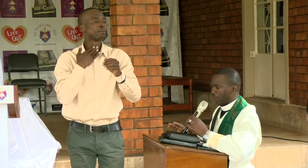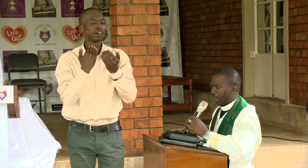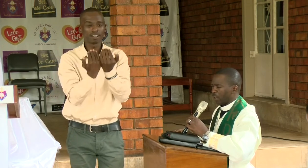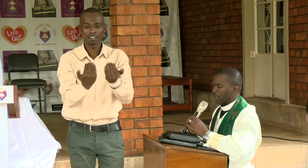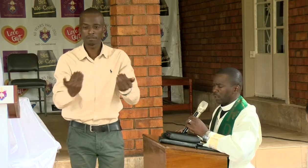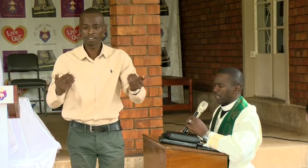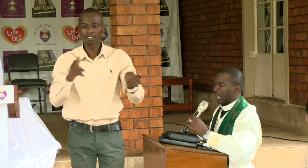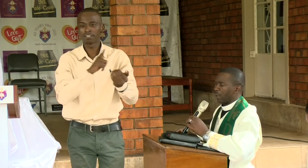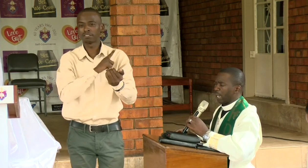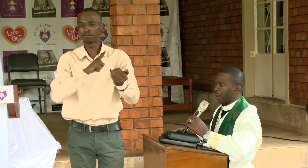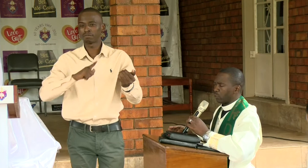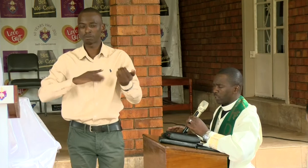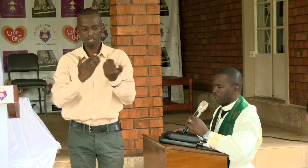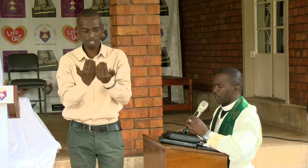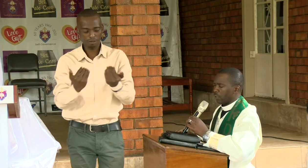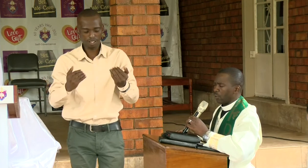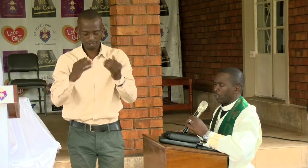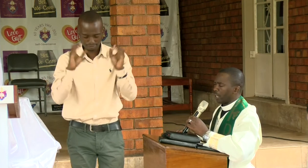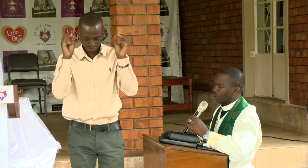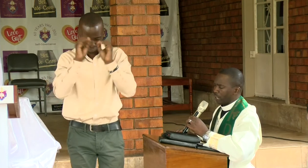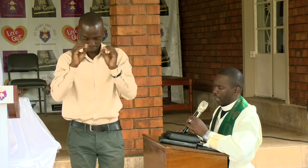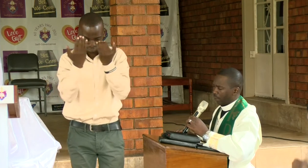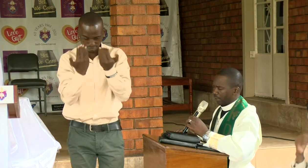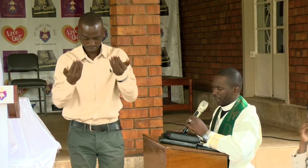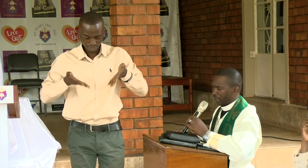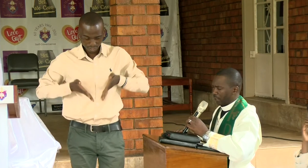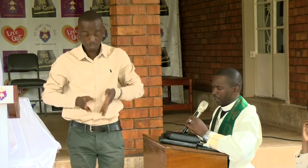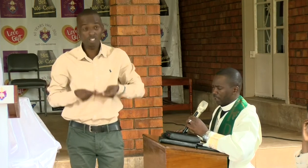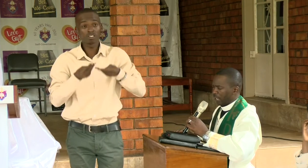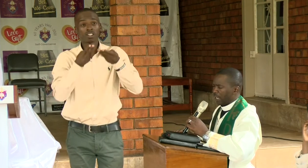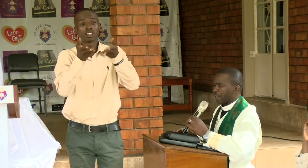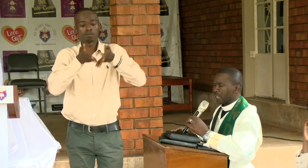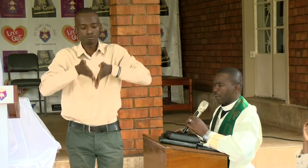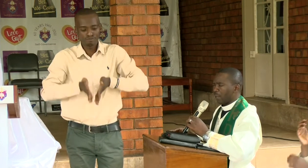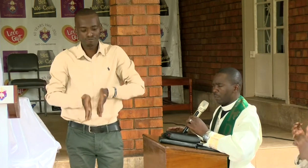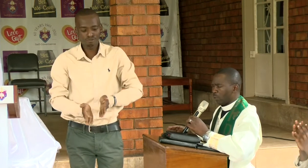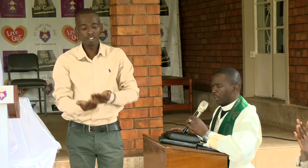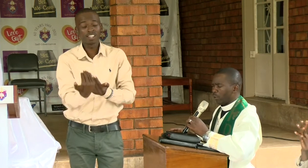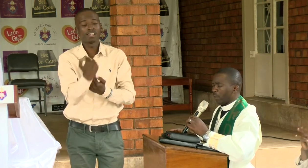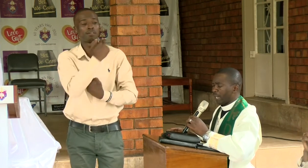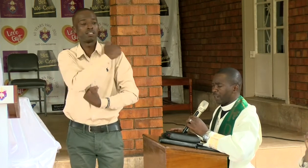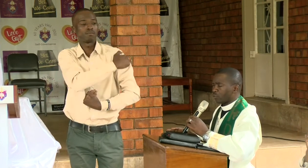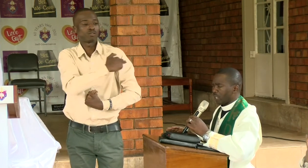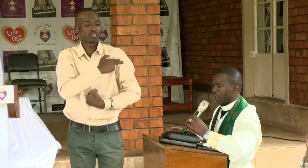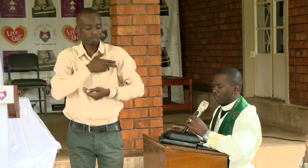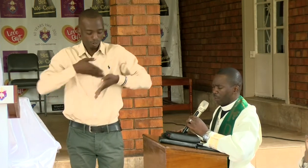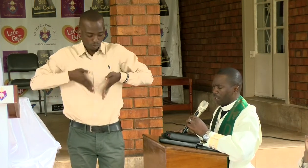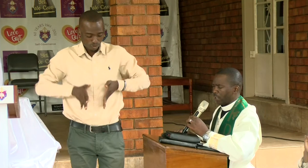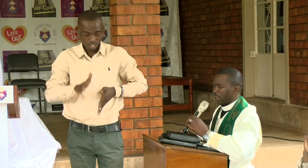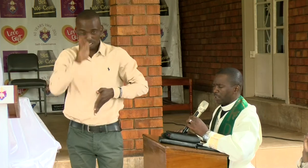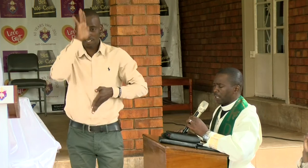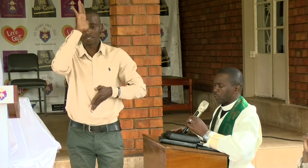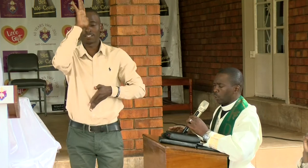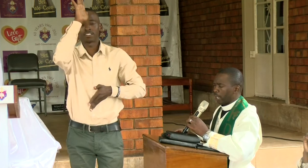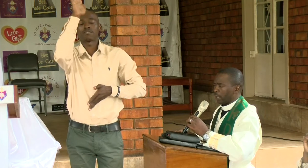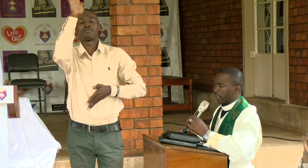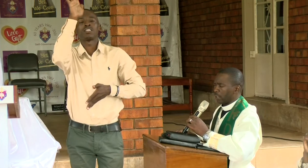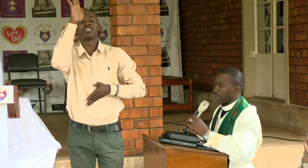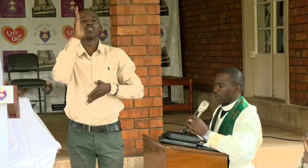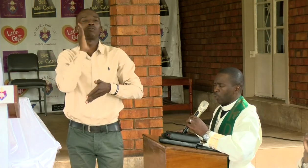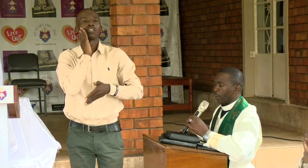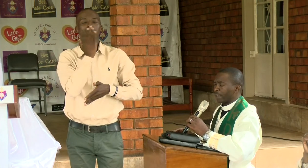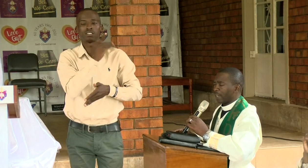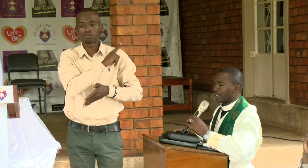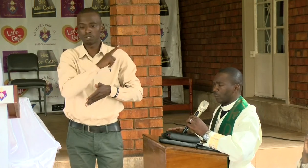abaana Mukama ng'abaana babuze. Oli Katonda agaba ezzadde. Naye ati n'abali mu malwaliro nga bagenda kuzaala Mukama, Taata,